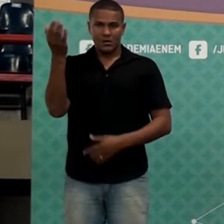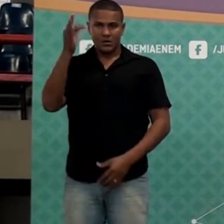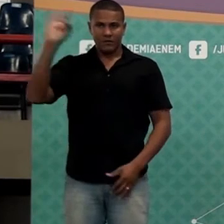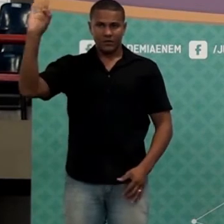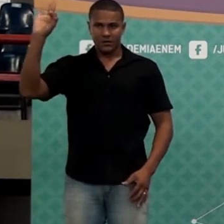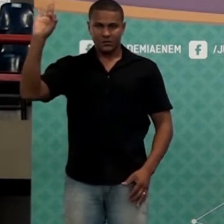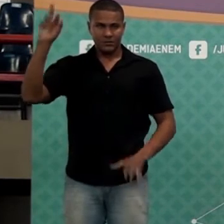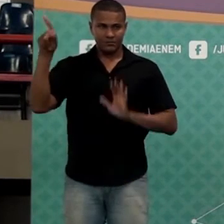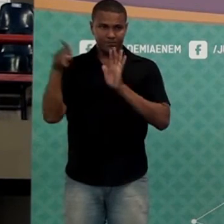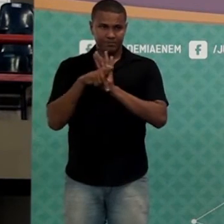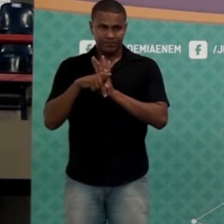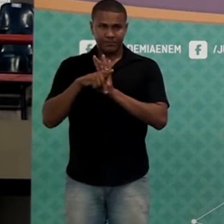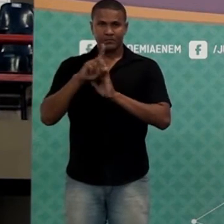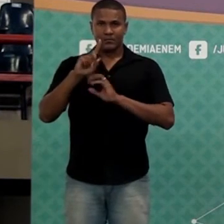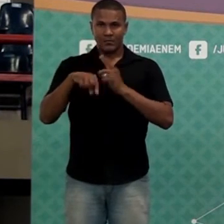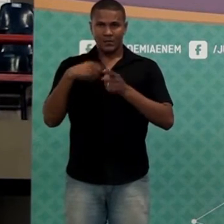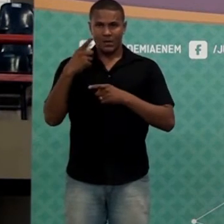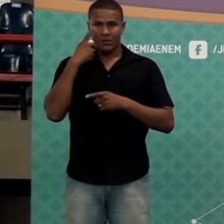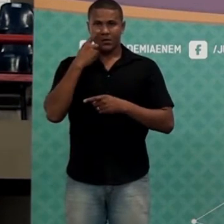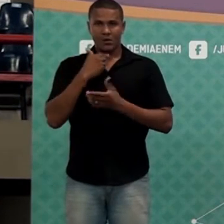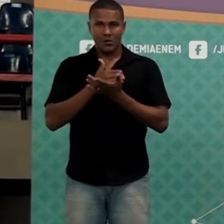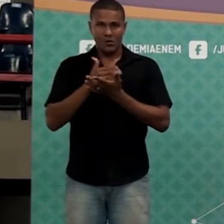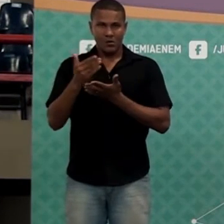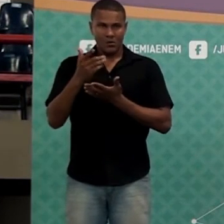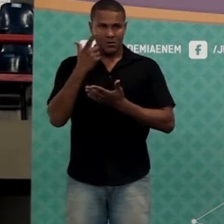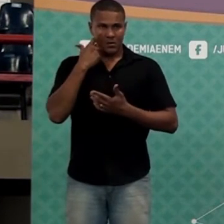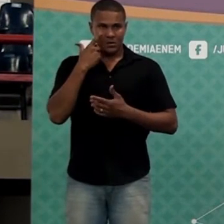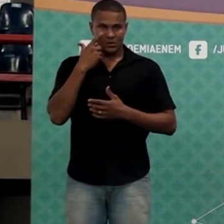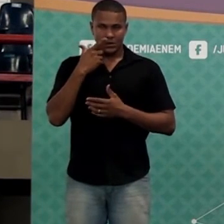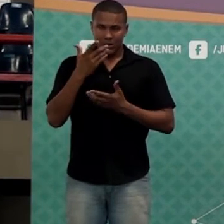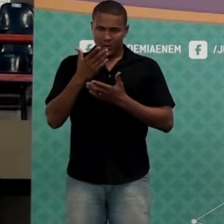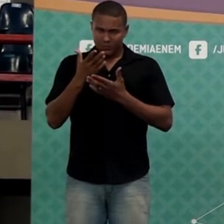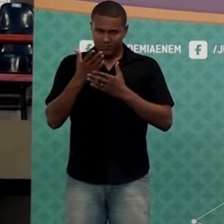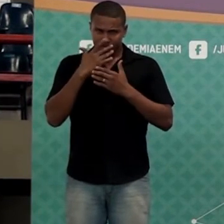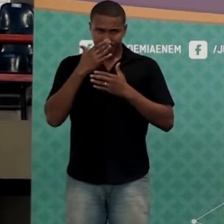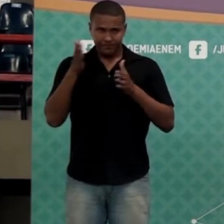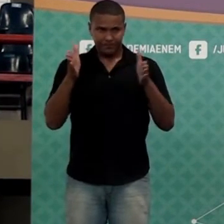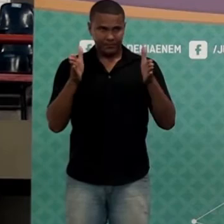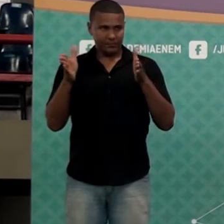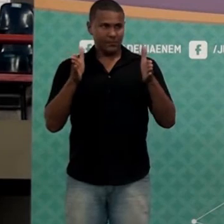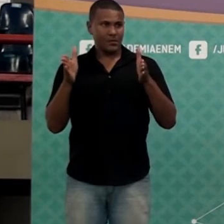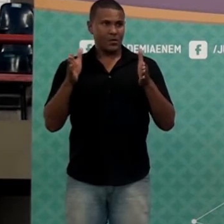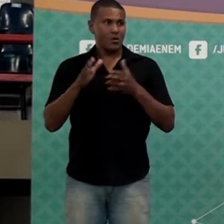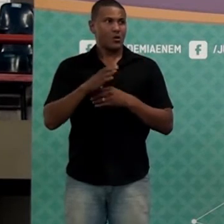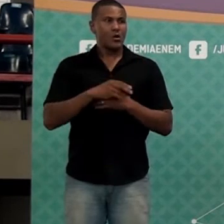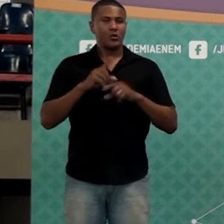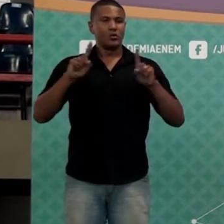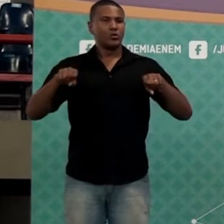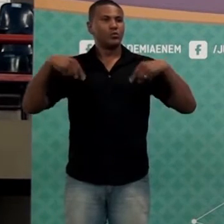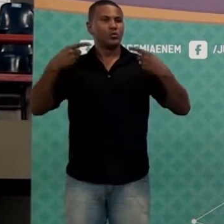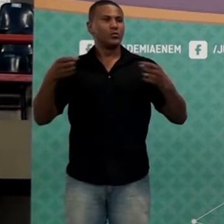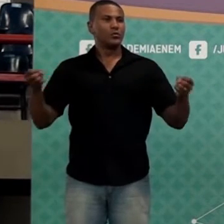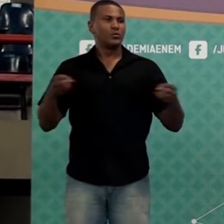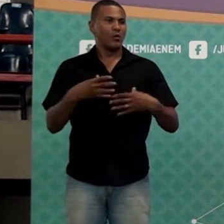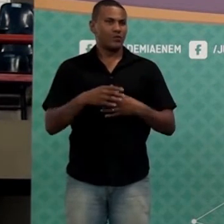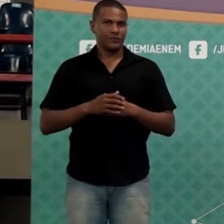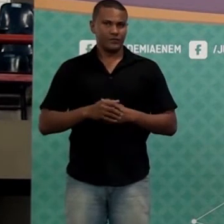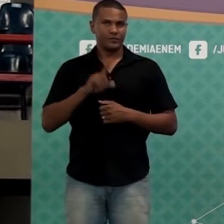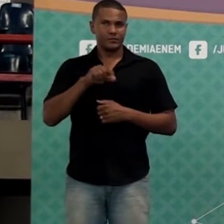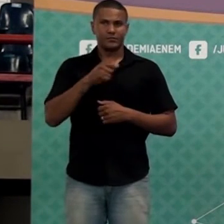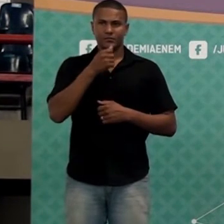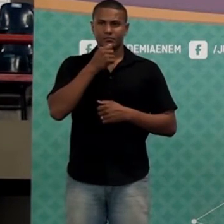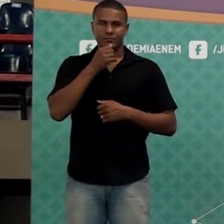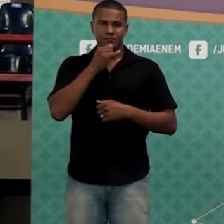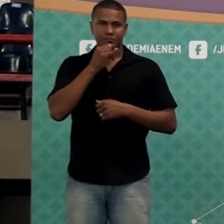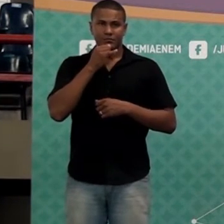Idade Contemporânea, tá bom? Então, durante esse período, do final da Idade Média até a Revolução